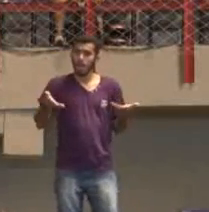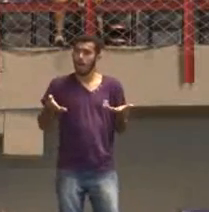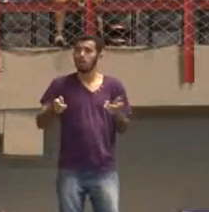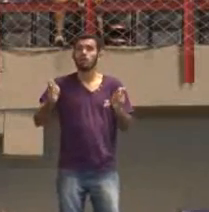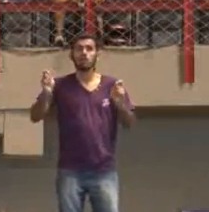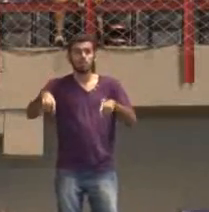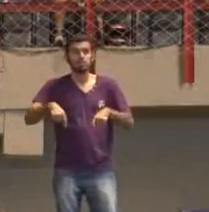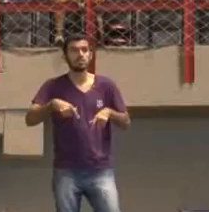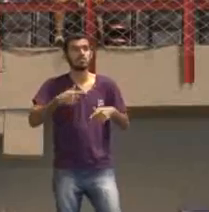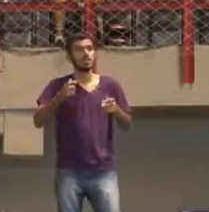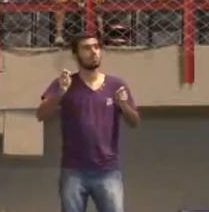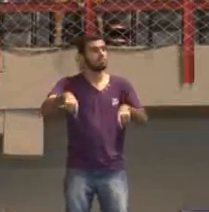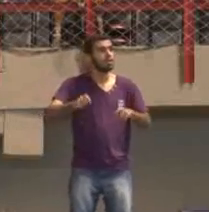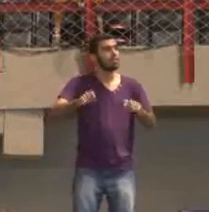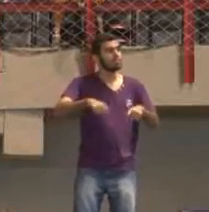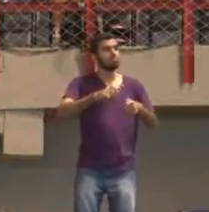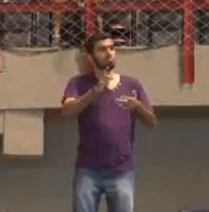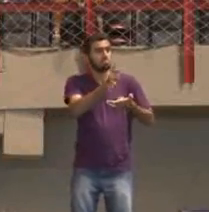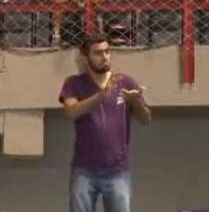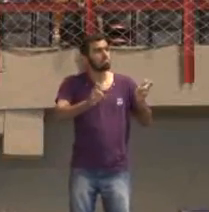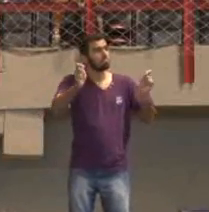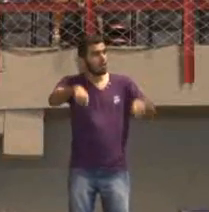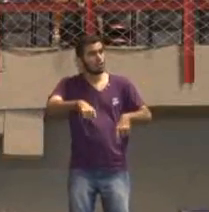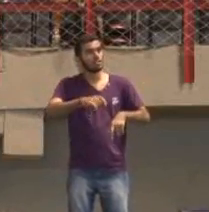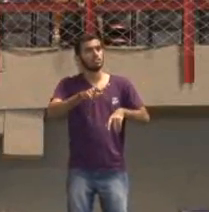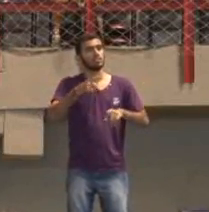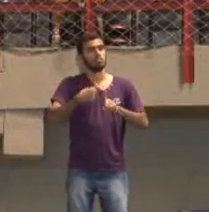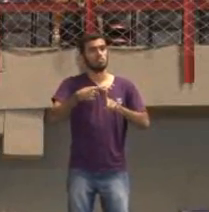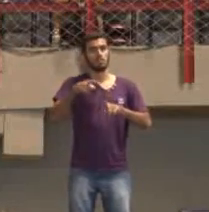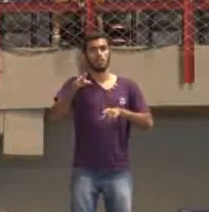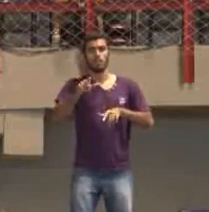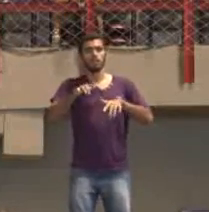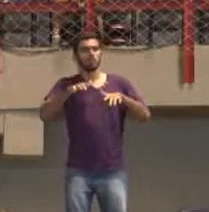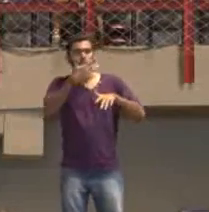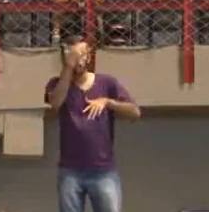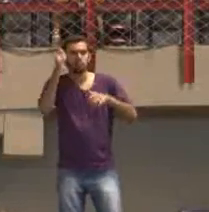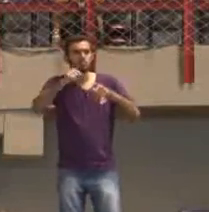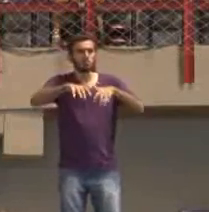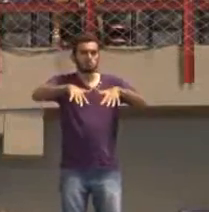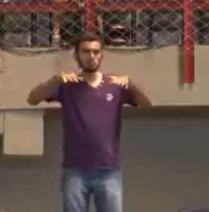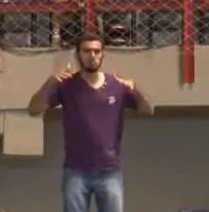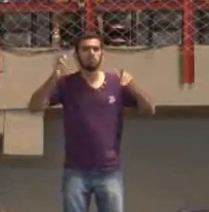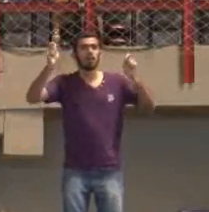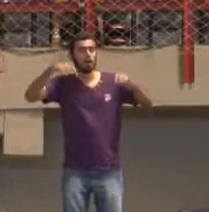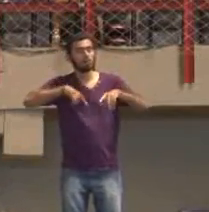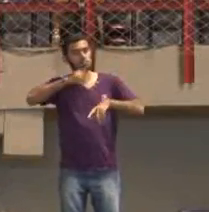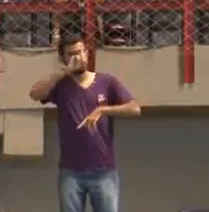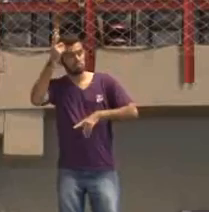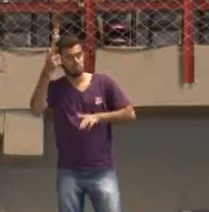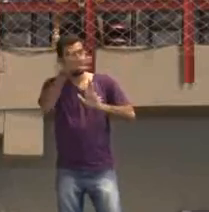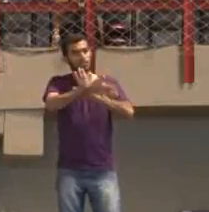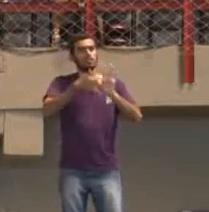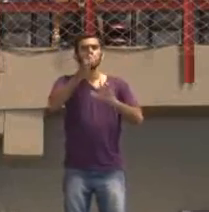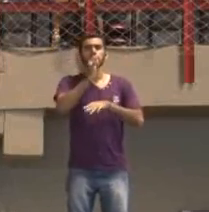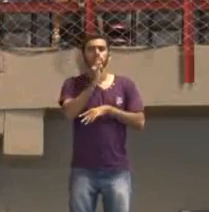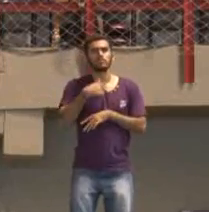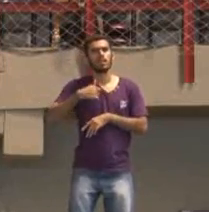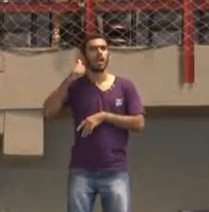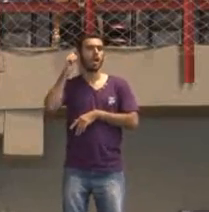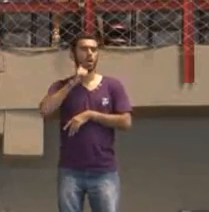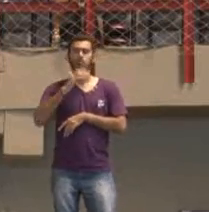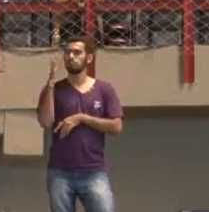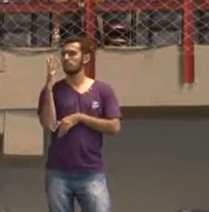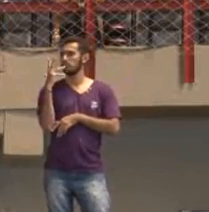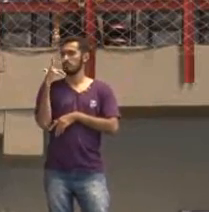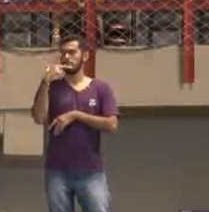poético. Ou seja, gera um texto, gera um poema. Uma mulher linda,